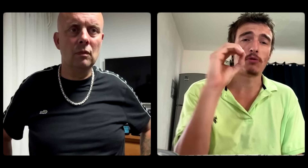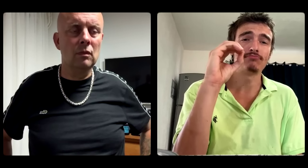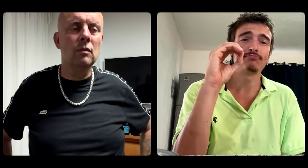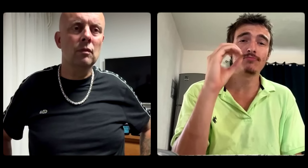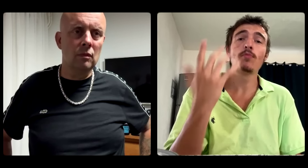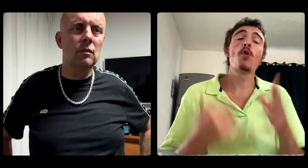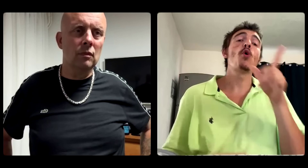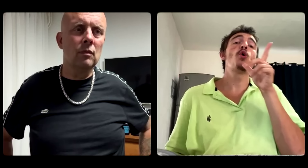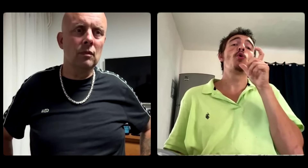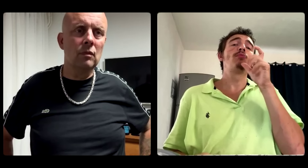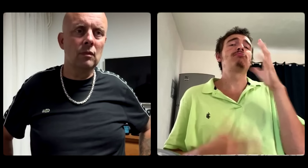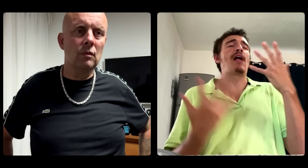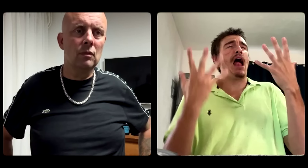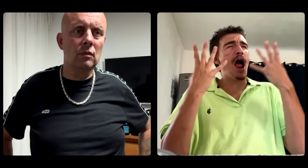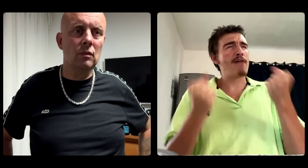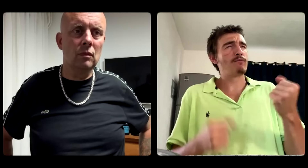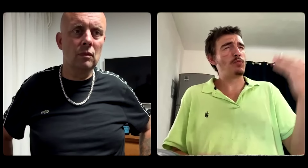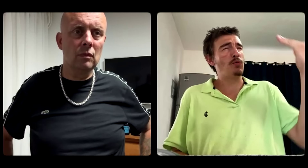Het is puur natuur.